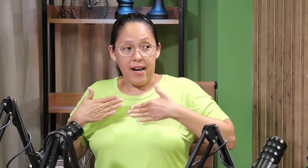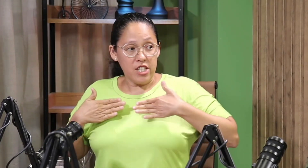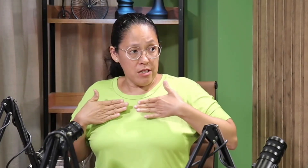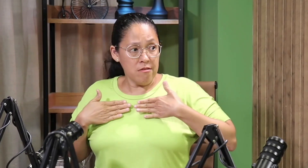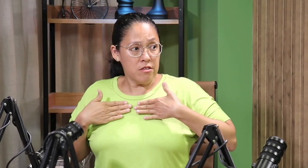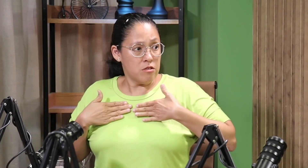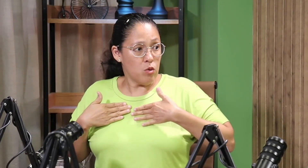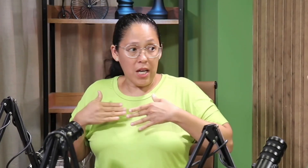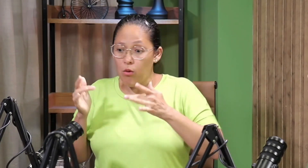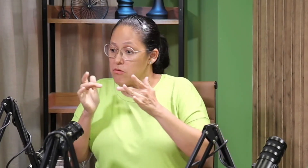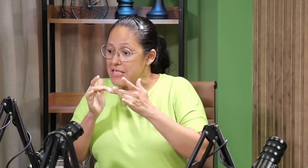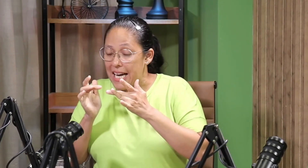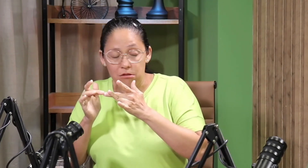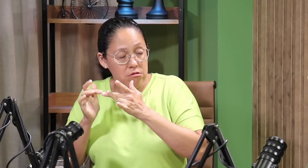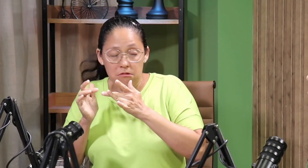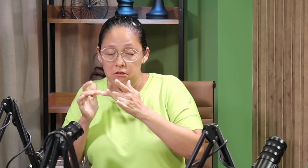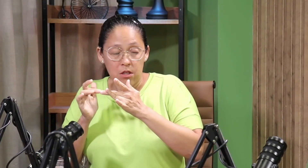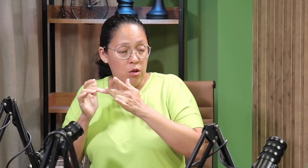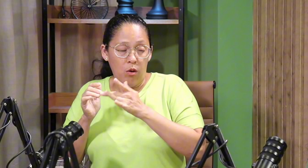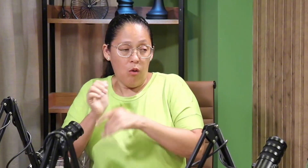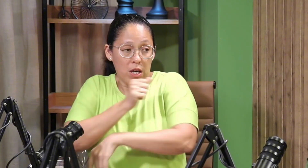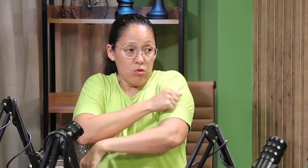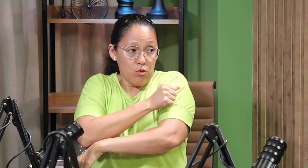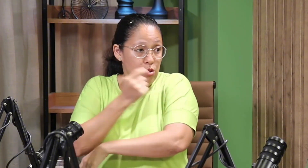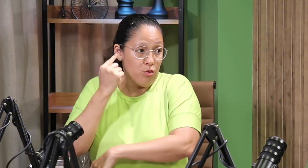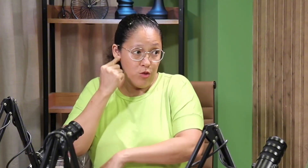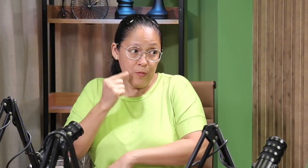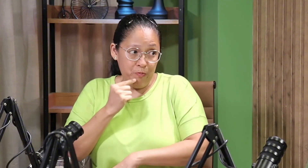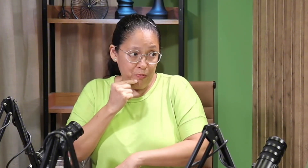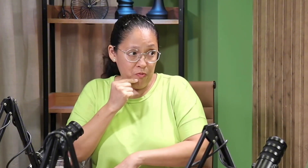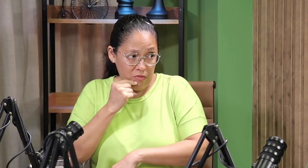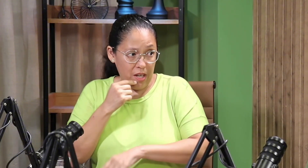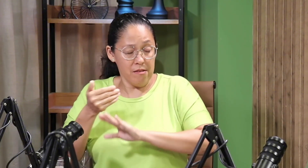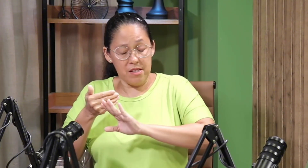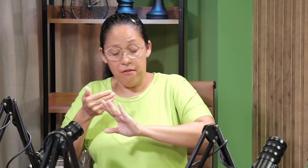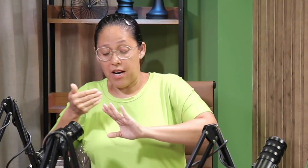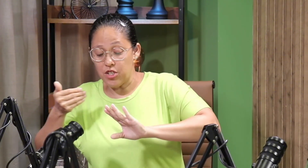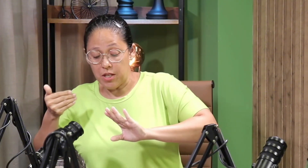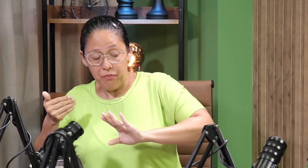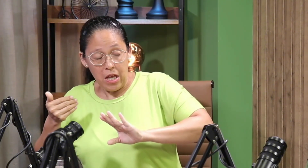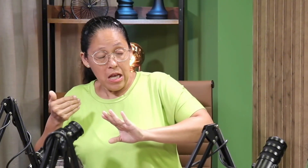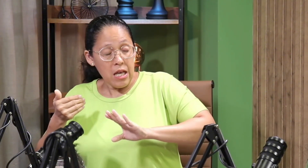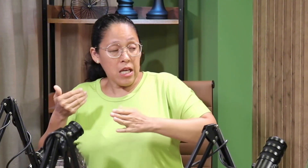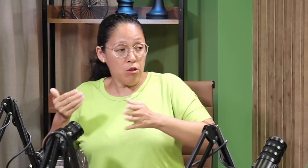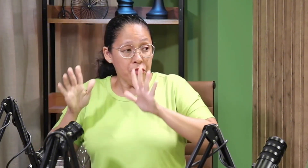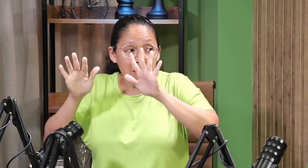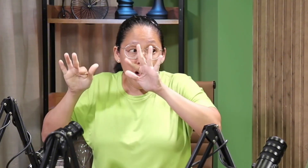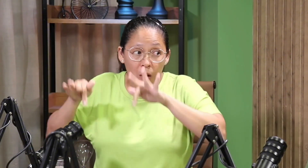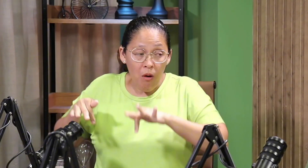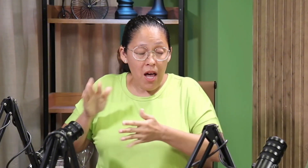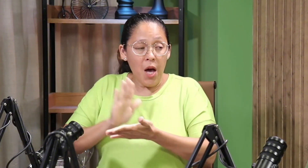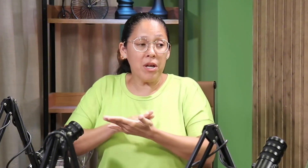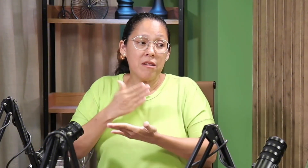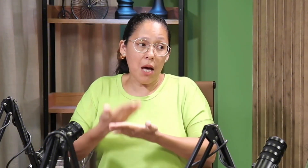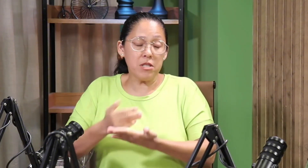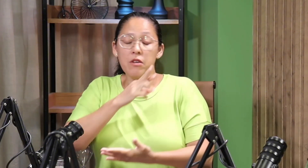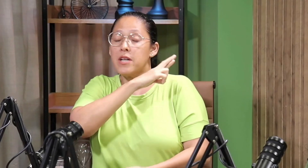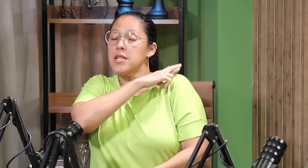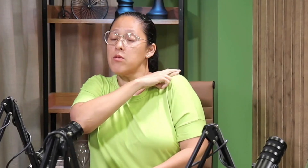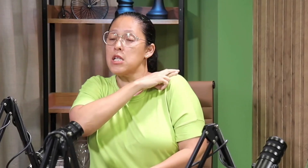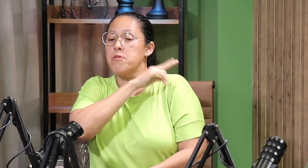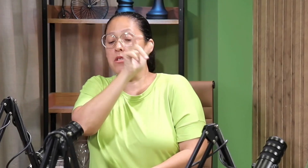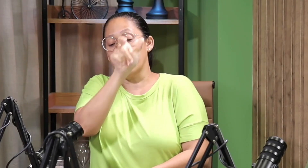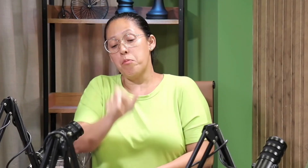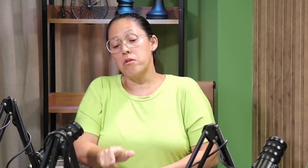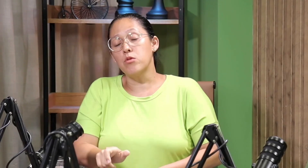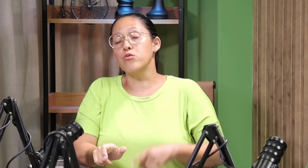se afasta, não quer o contato com o aluno surdo, né? Se afasta. E no final, é o intérprete que fica